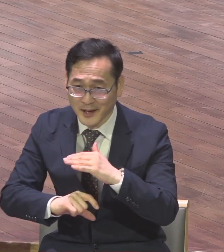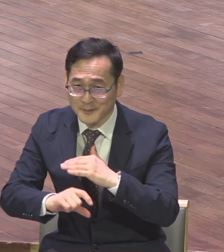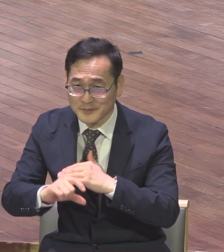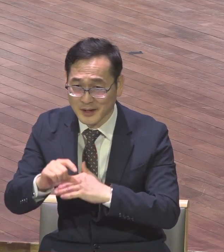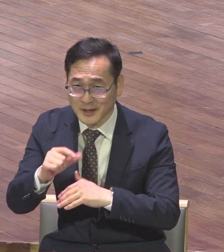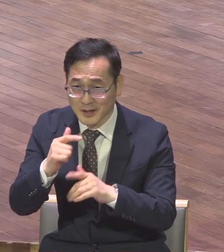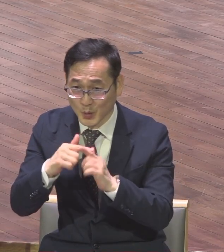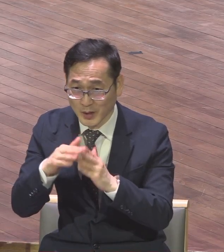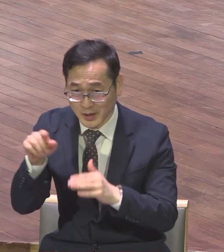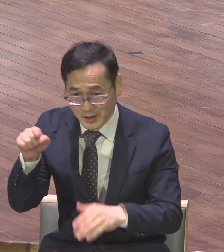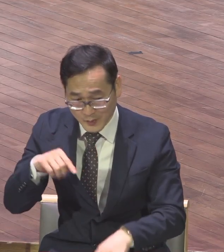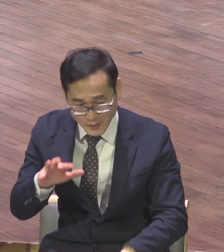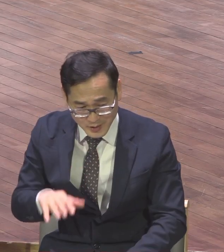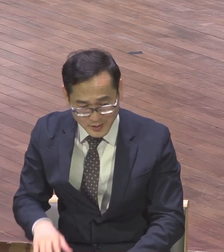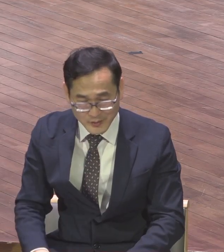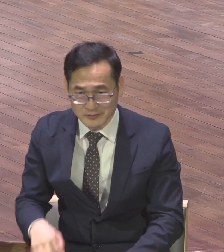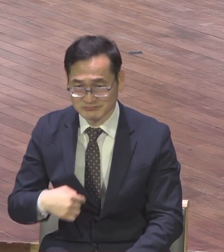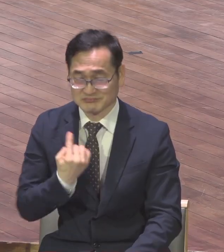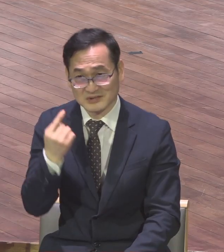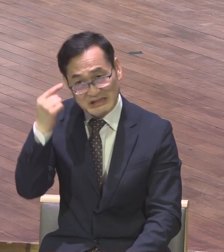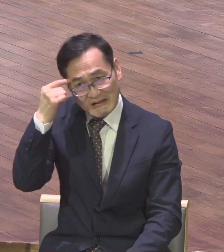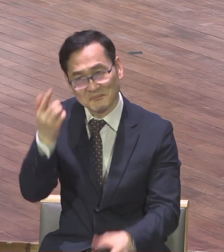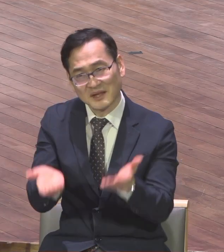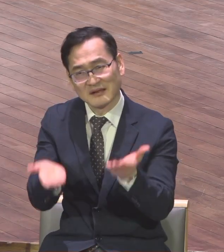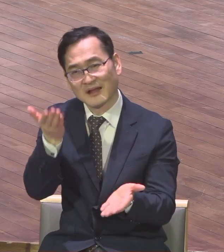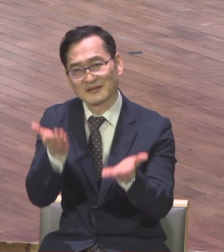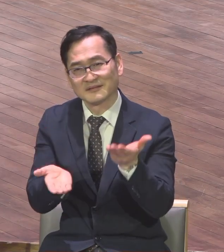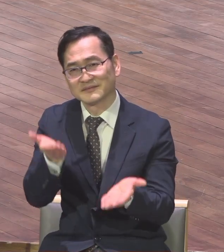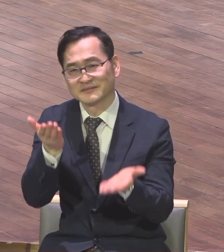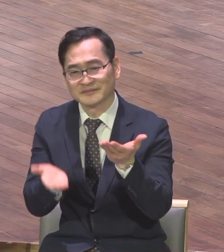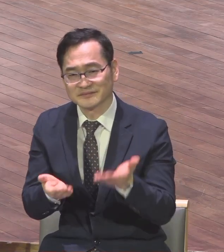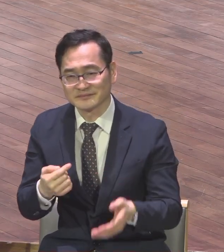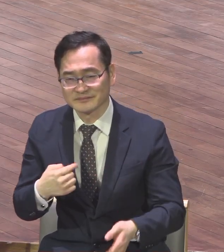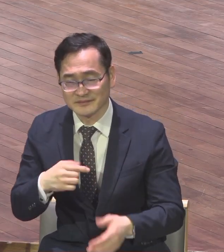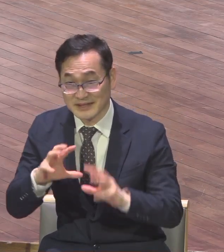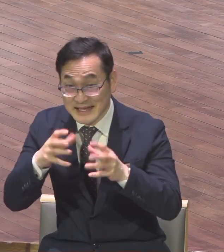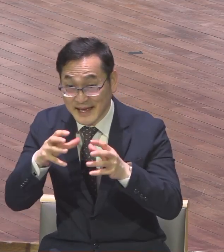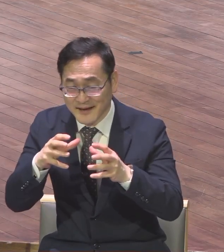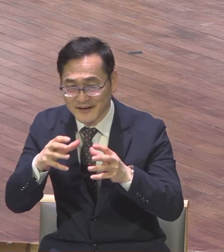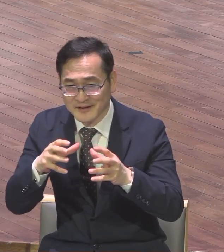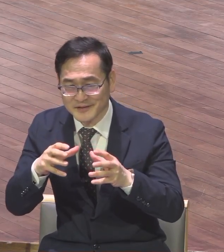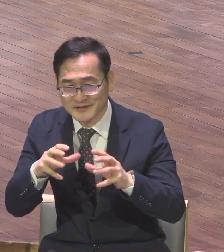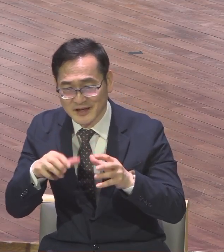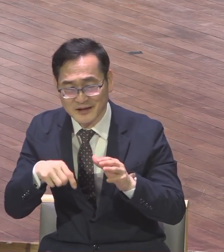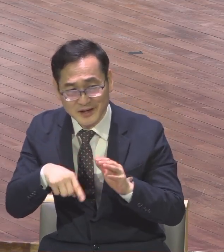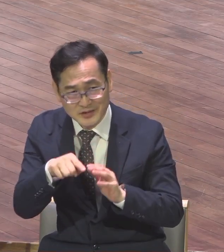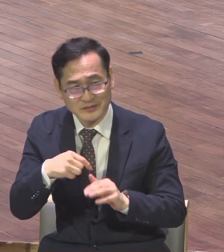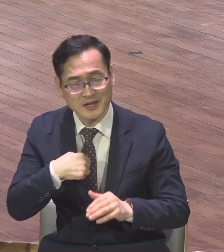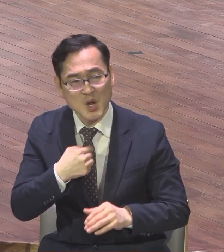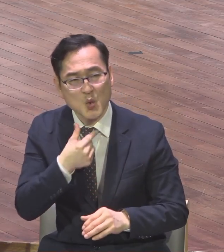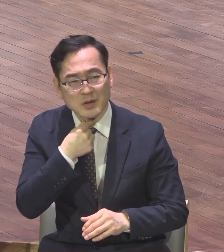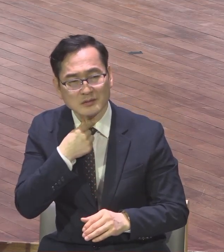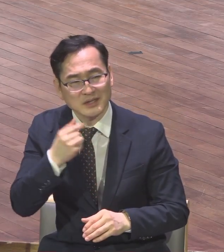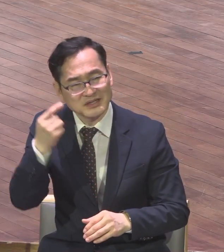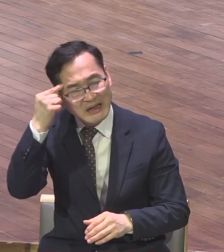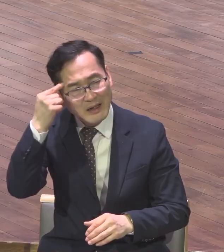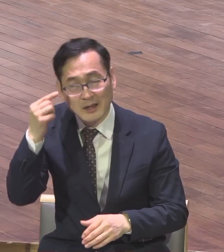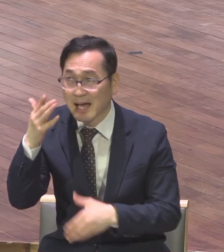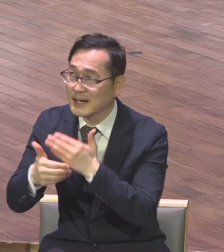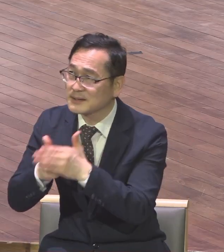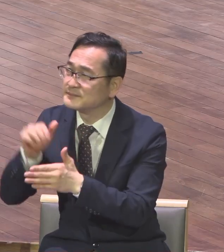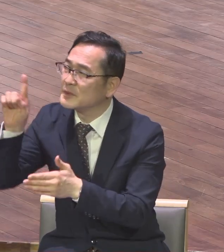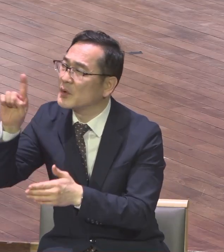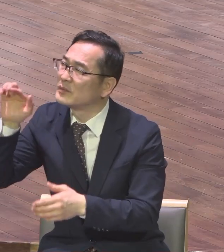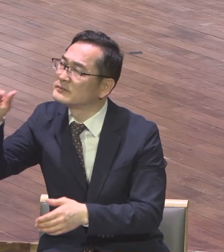자기 가진 뭐요? 선입견, 편견, 고정관념. 그걸 선택해버려요. 그렇게 살아요.